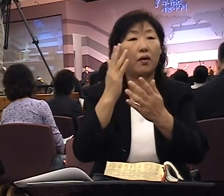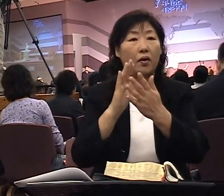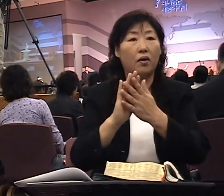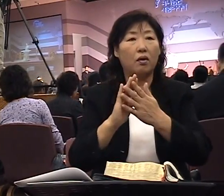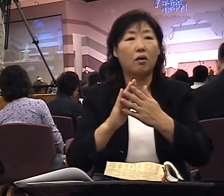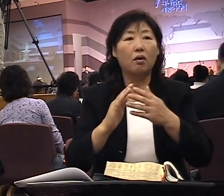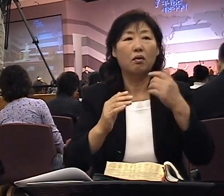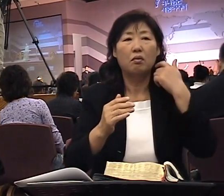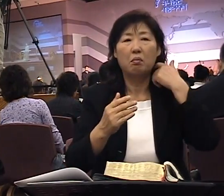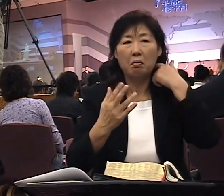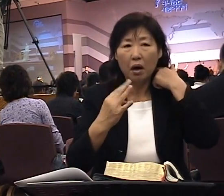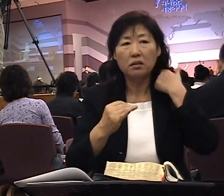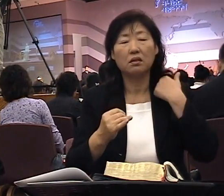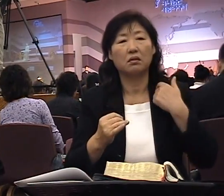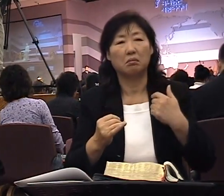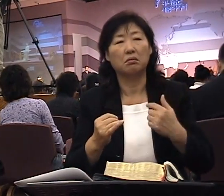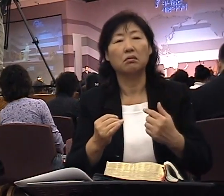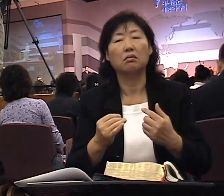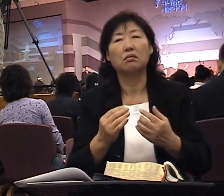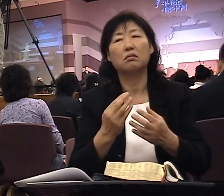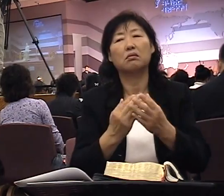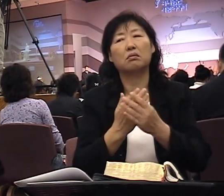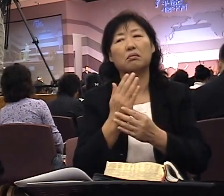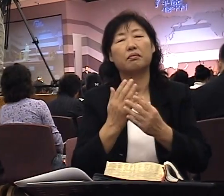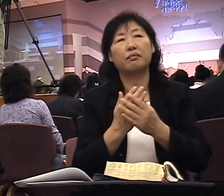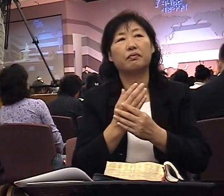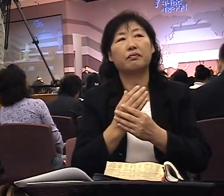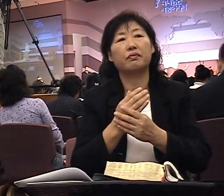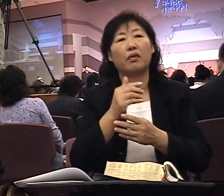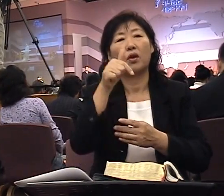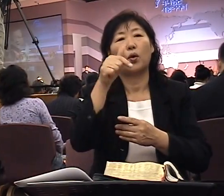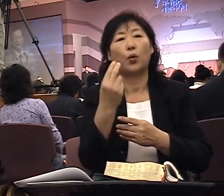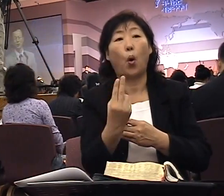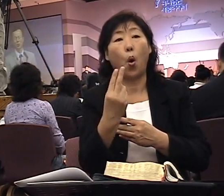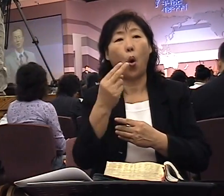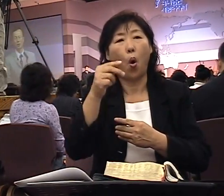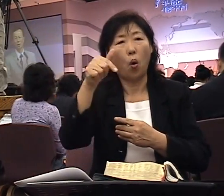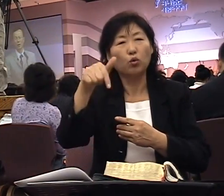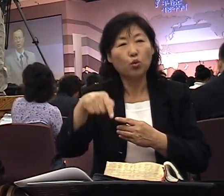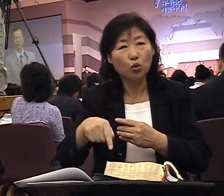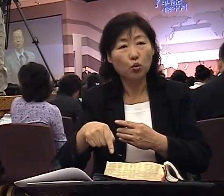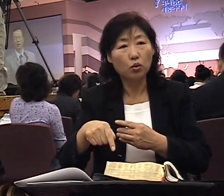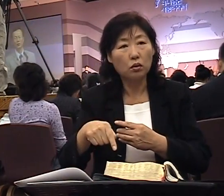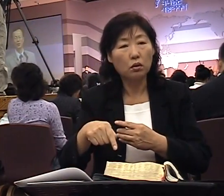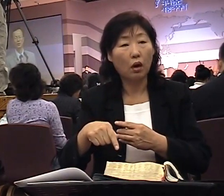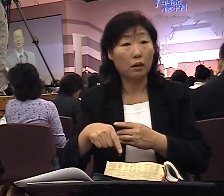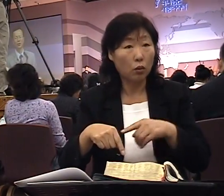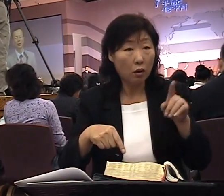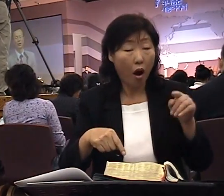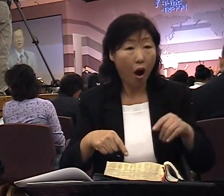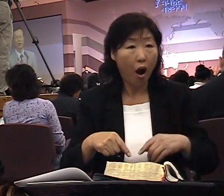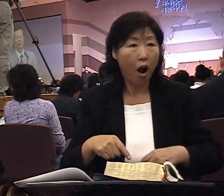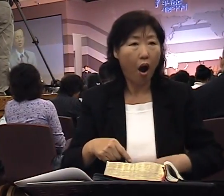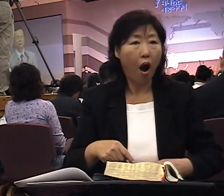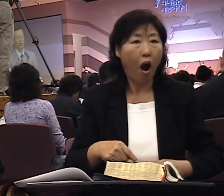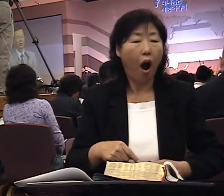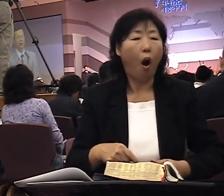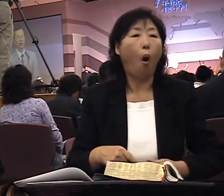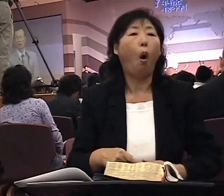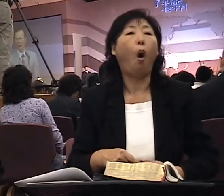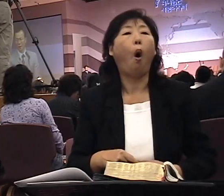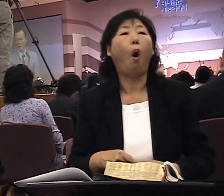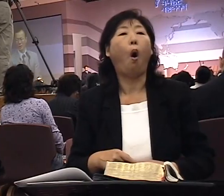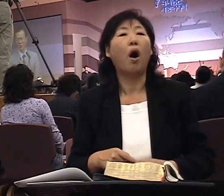그 환경들을 많이 봤습니다. 이번 한 주 동안 교구 사역자들과 함께 계속 연락을 주고받으면서